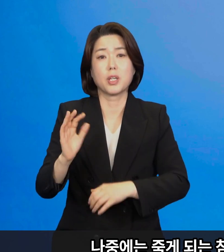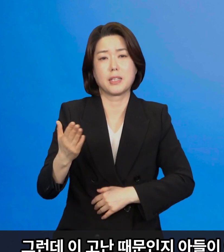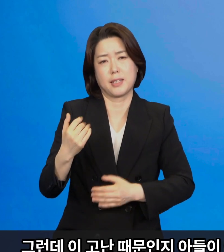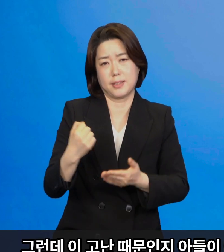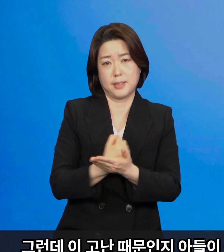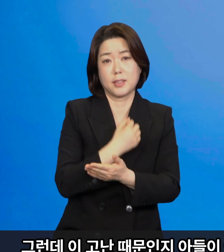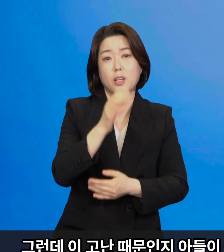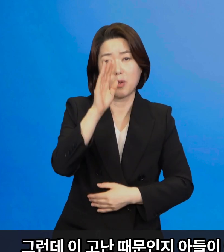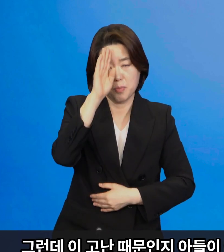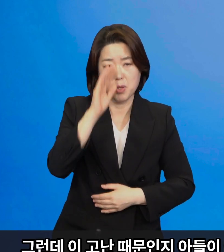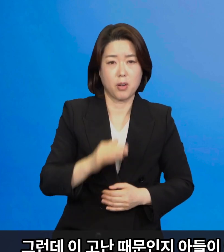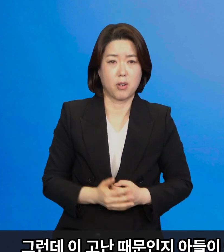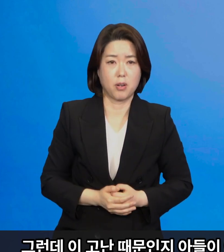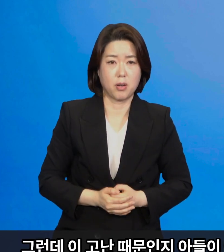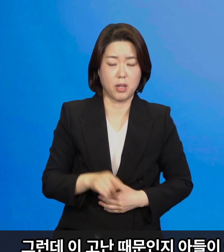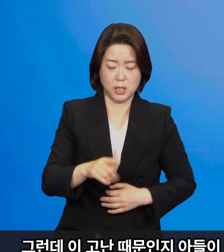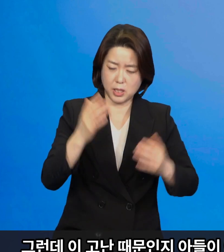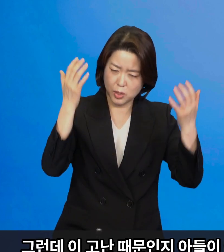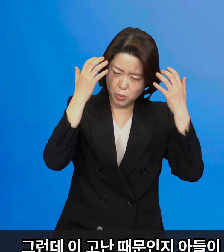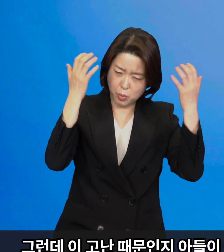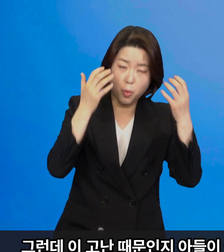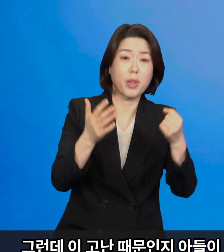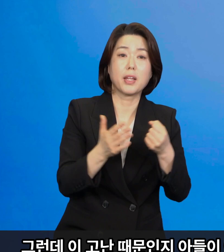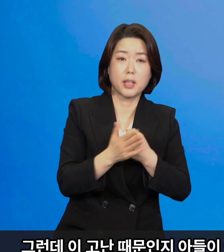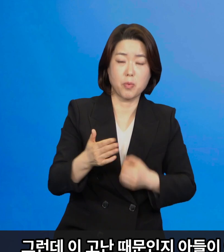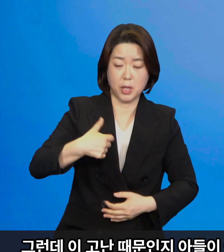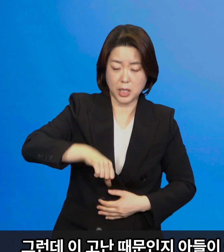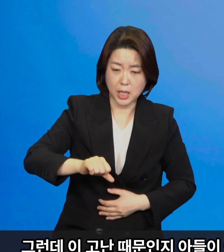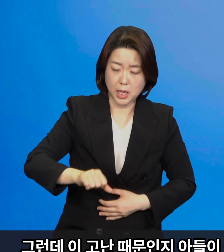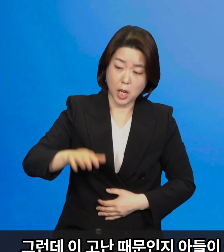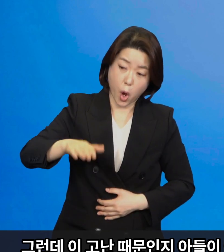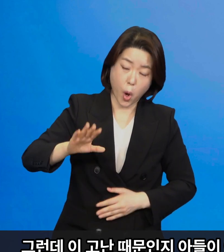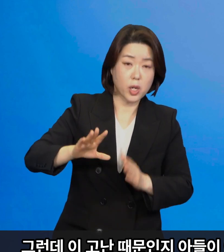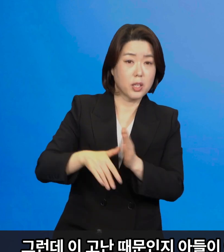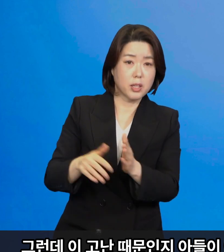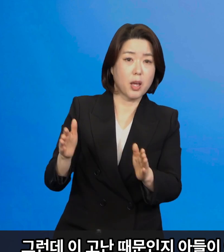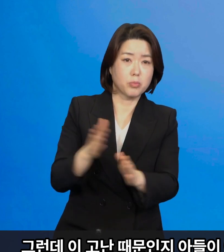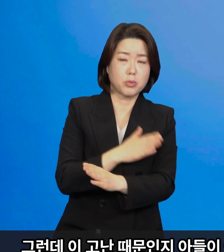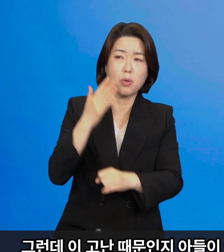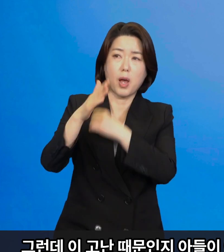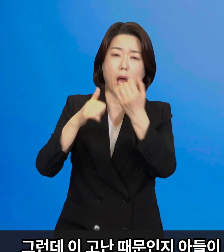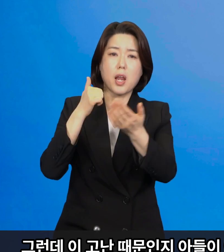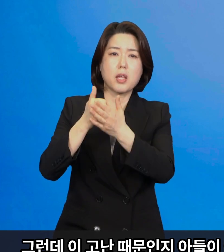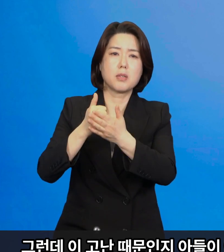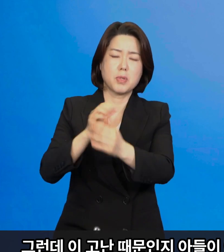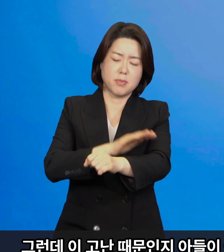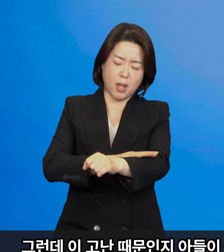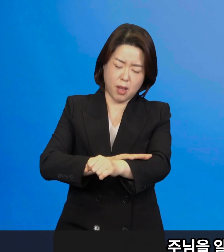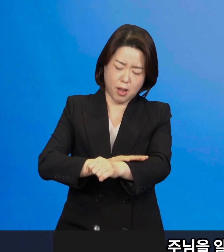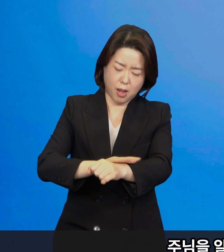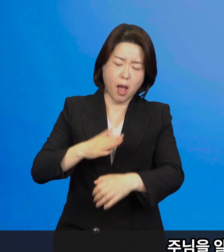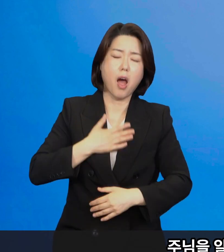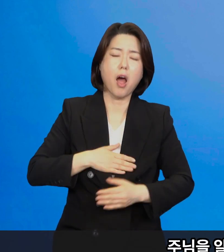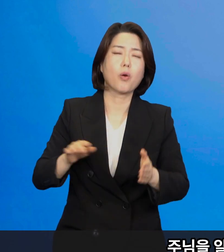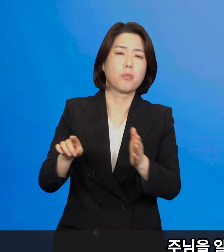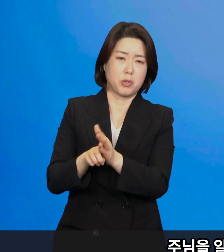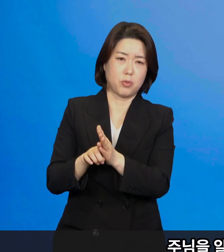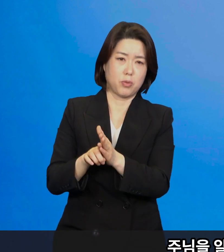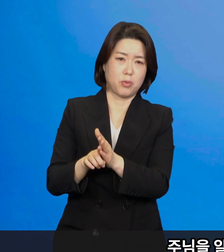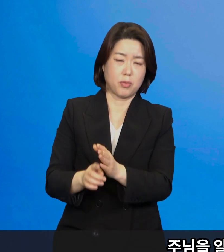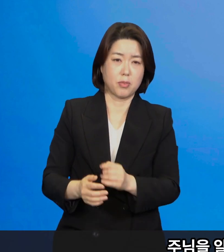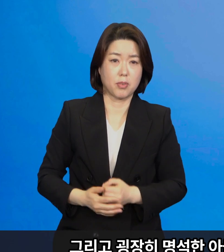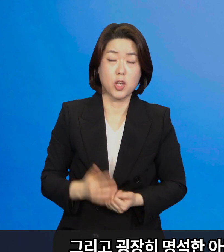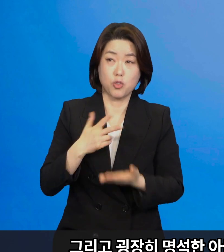병입니다. 그런데 이 고난 때문인지 이 아들이 어릴 때부터 하나님을 알게 됐어요. 주님을 알게